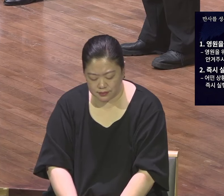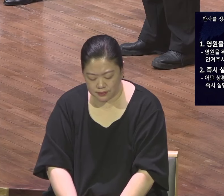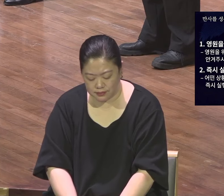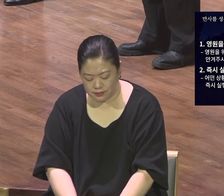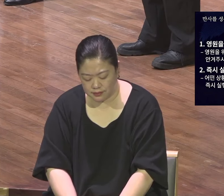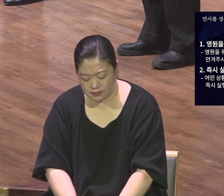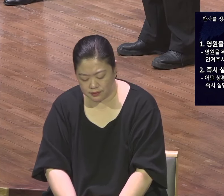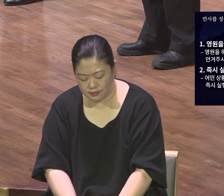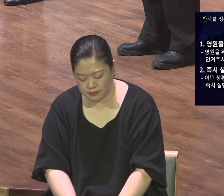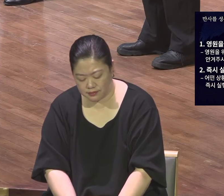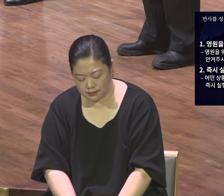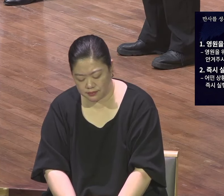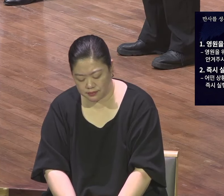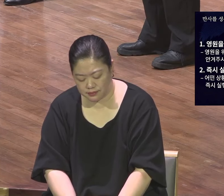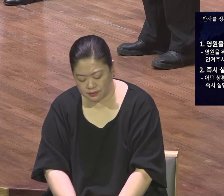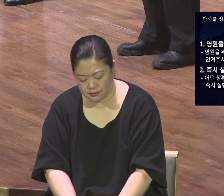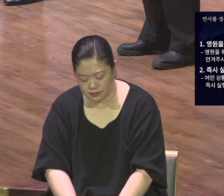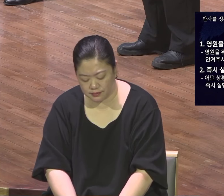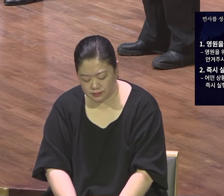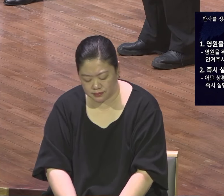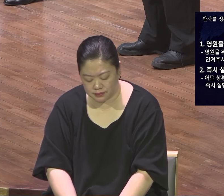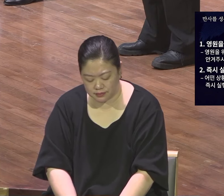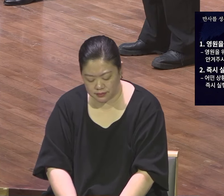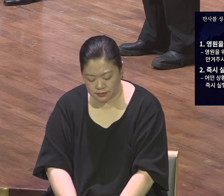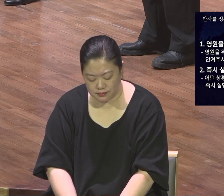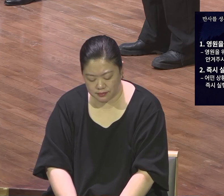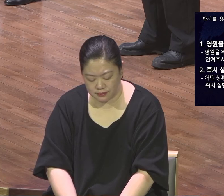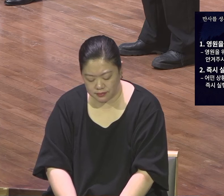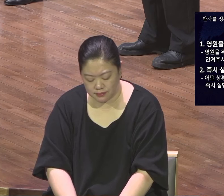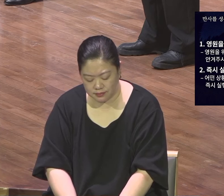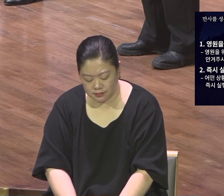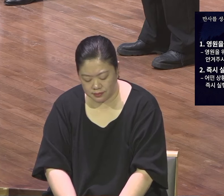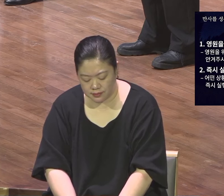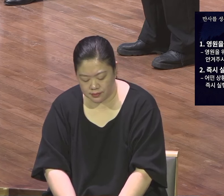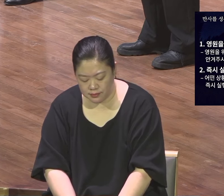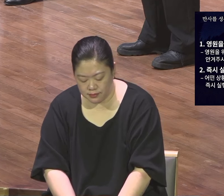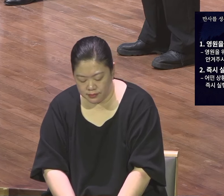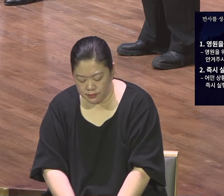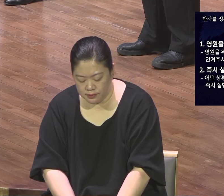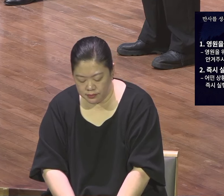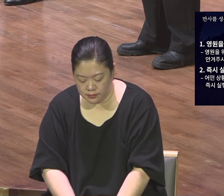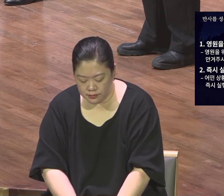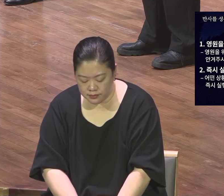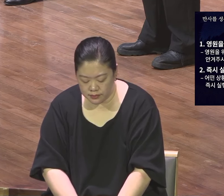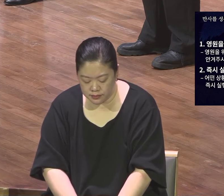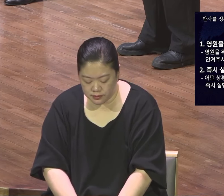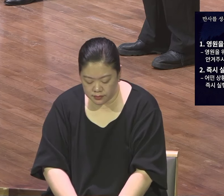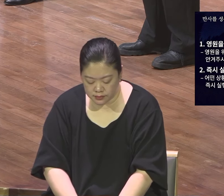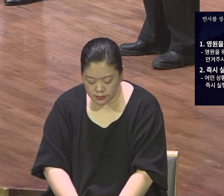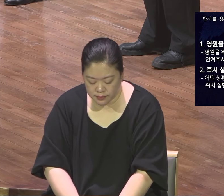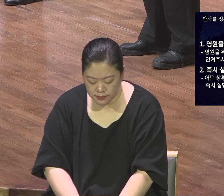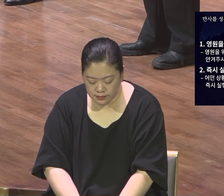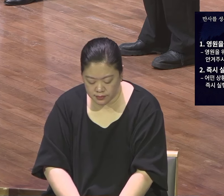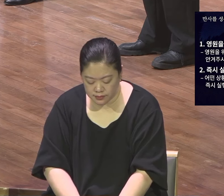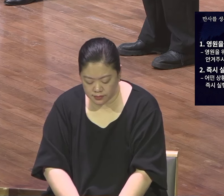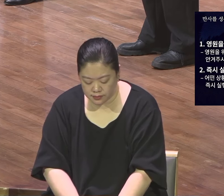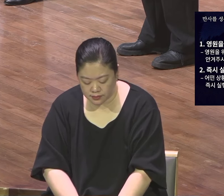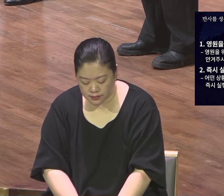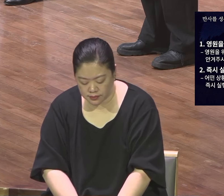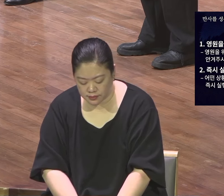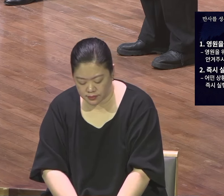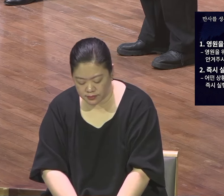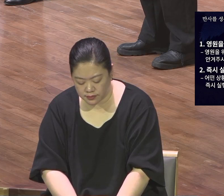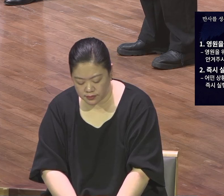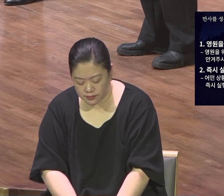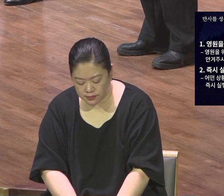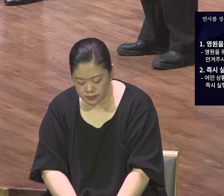성취시키는 하나님을 바라보게 하여 주시옵시고 하나님의 능력을 믿는 예배의 시간 되시도록 주님께서 역사하여